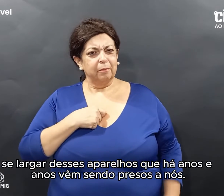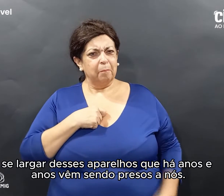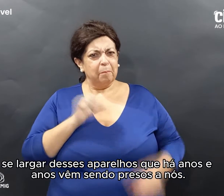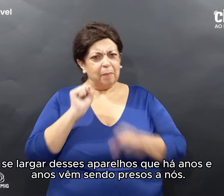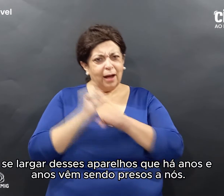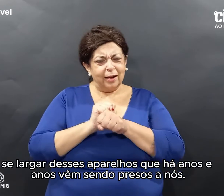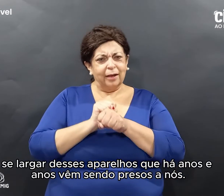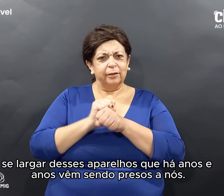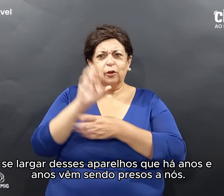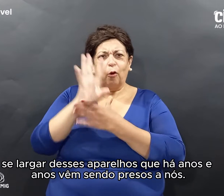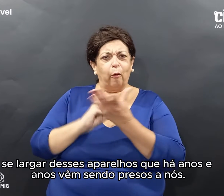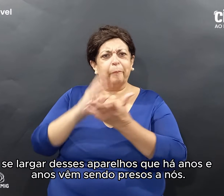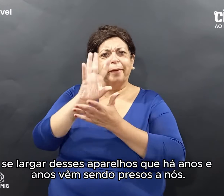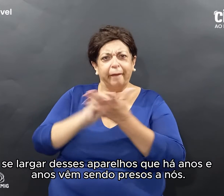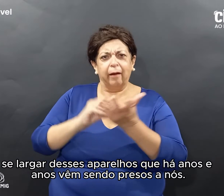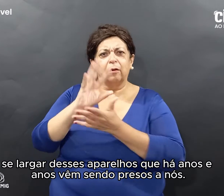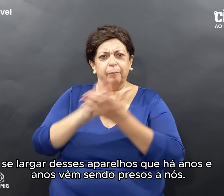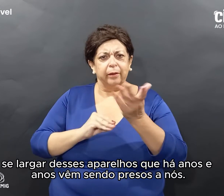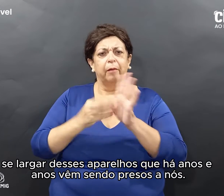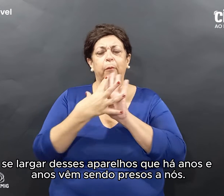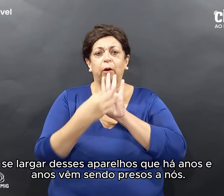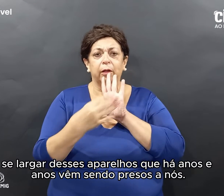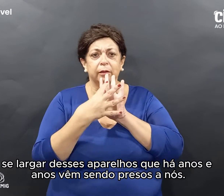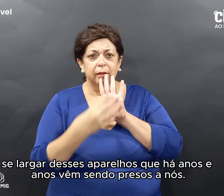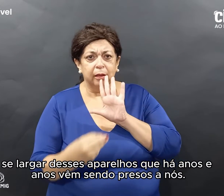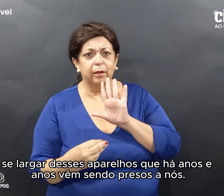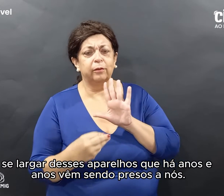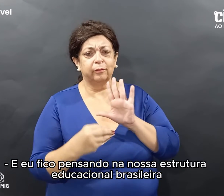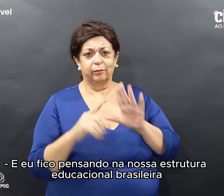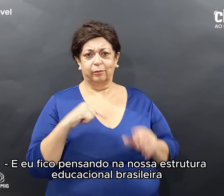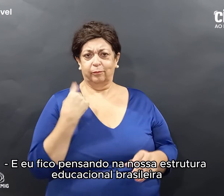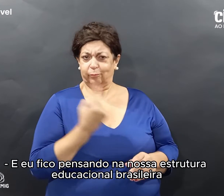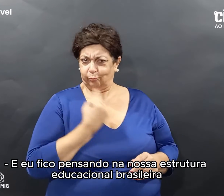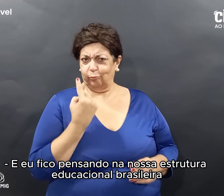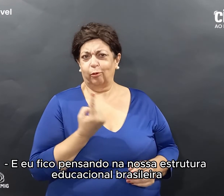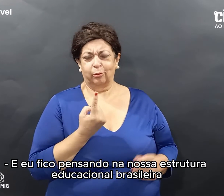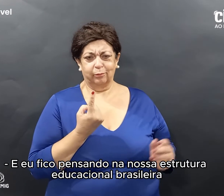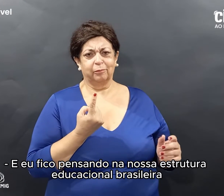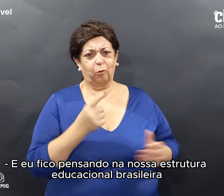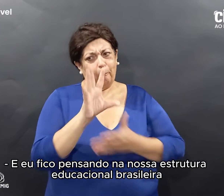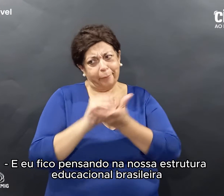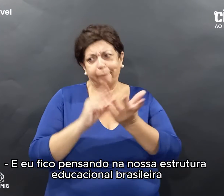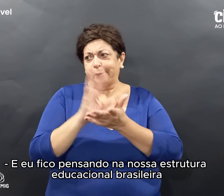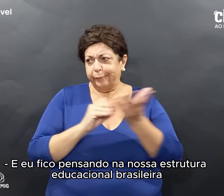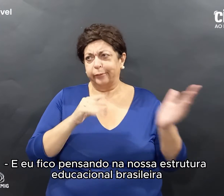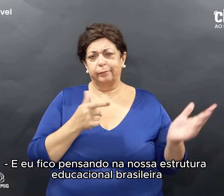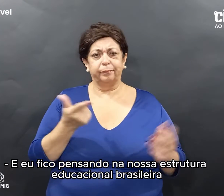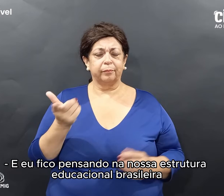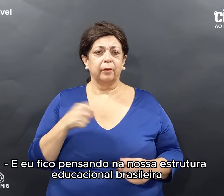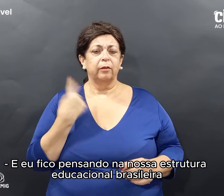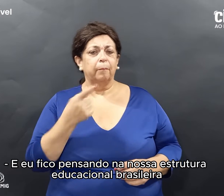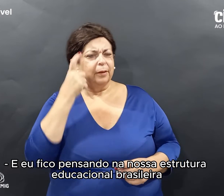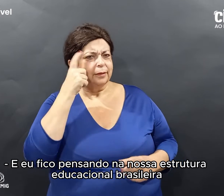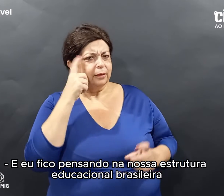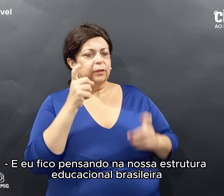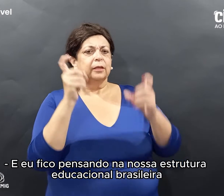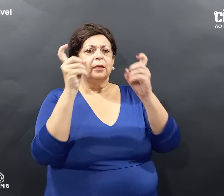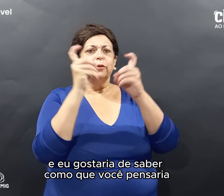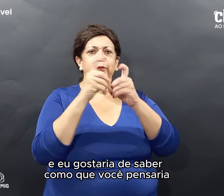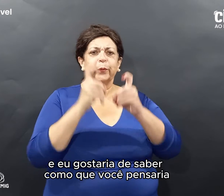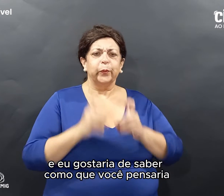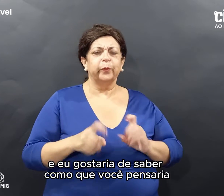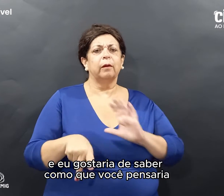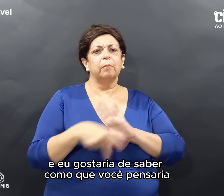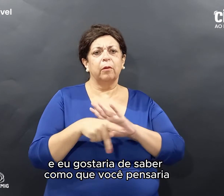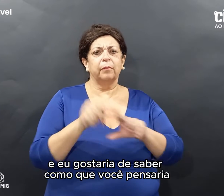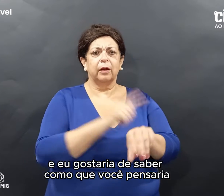que há anos e anos vêm sendo presos a nós. E eu fico pensando na nossa estrutura educacional brasileira